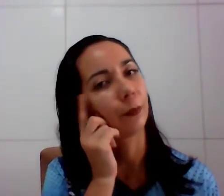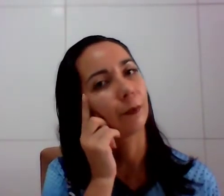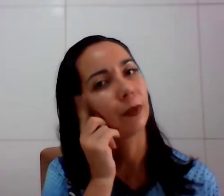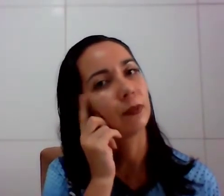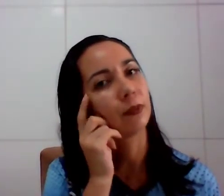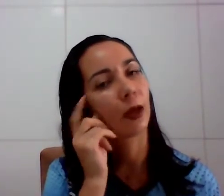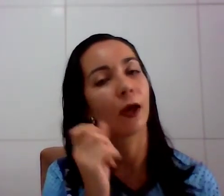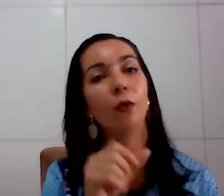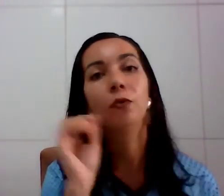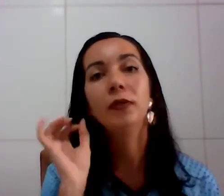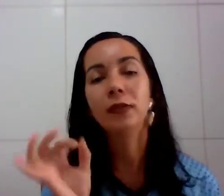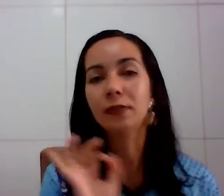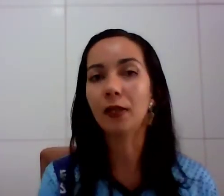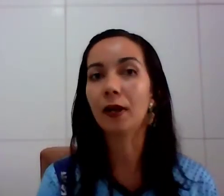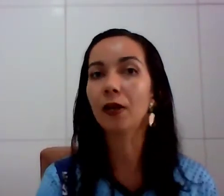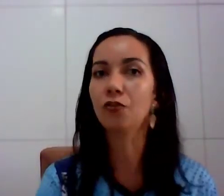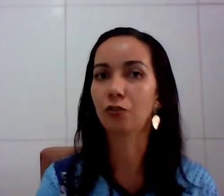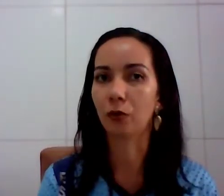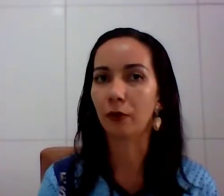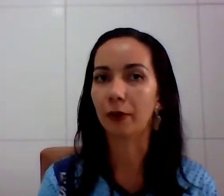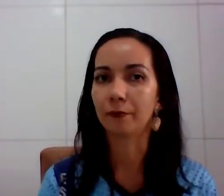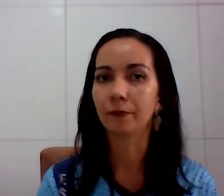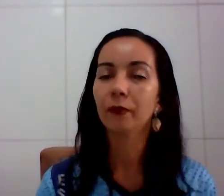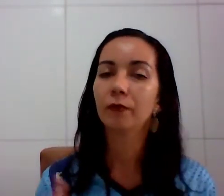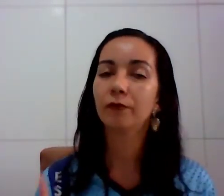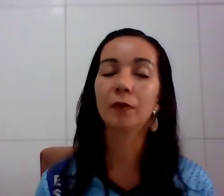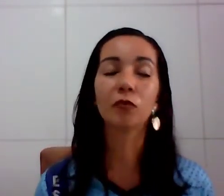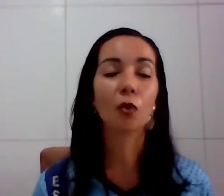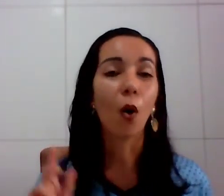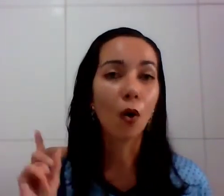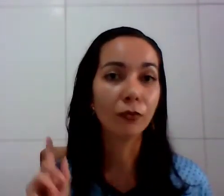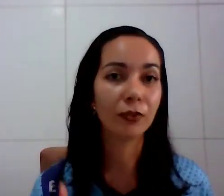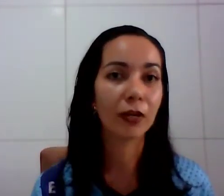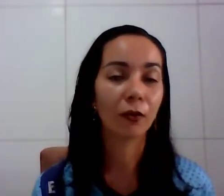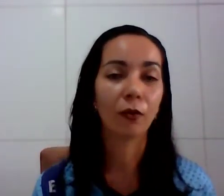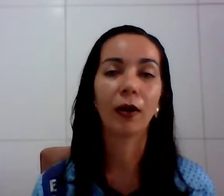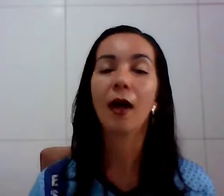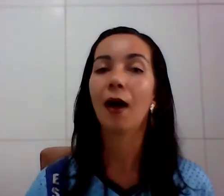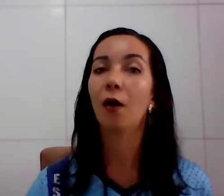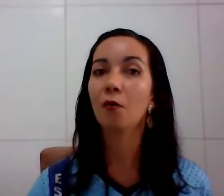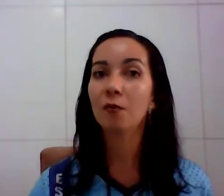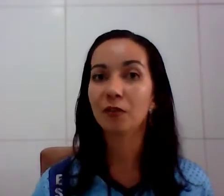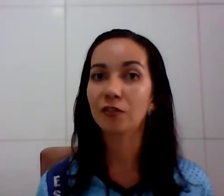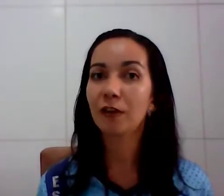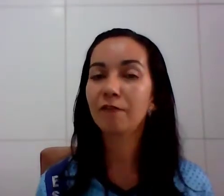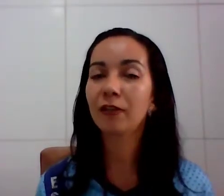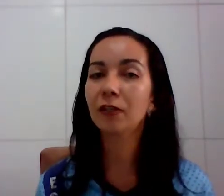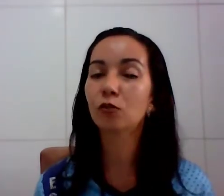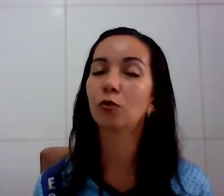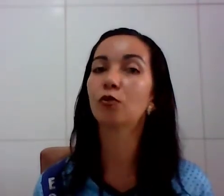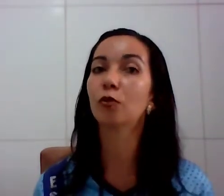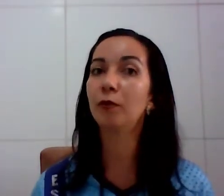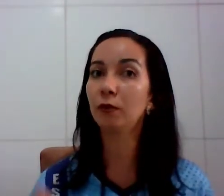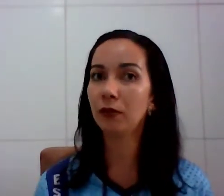para pensar o que será história? Vamos ouvir agora algumas definições sobre o que